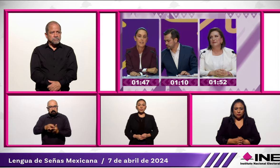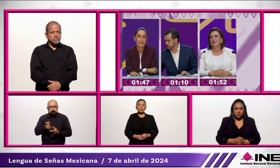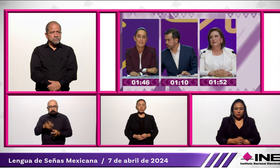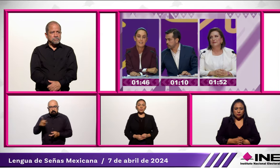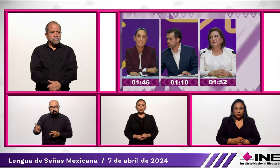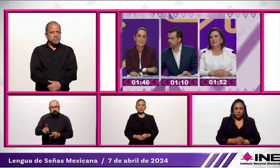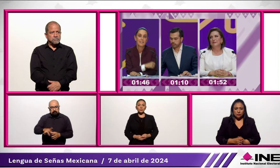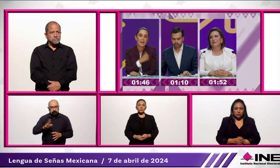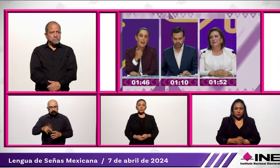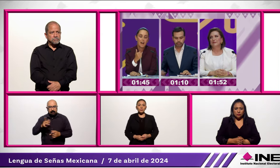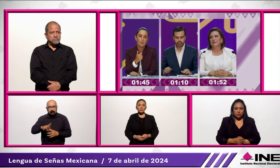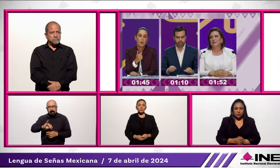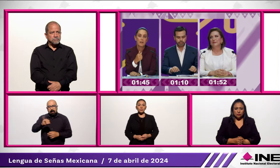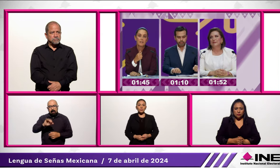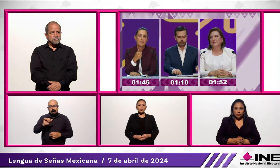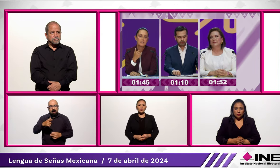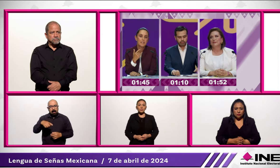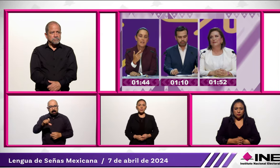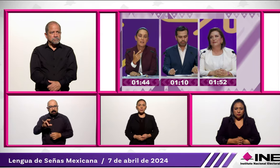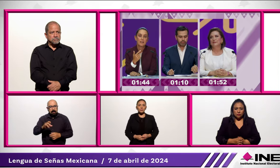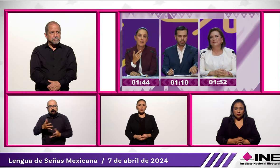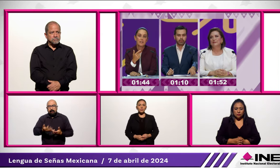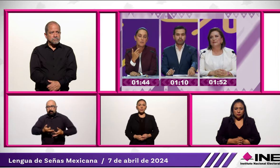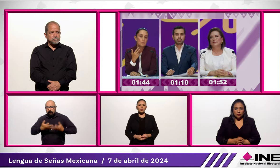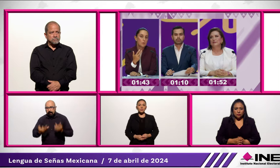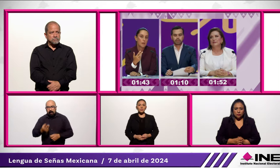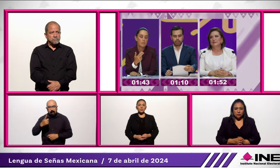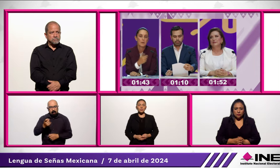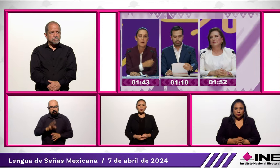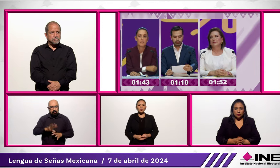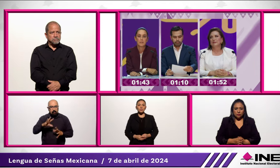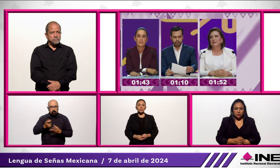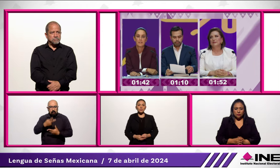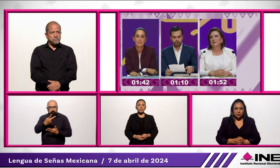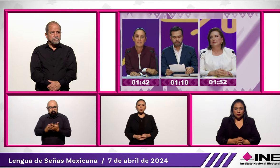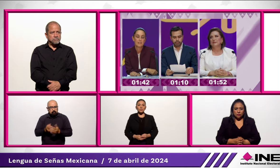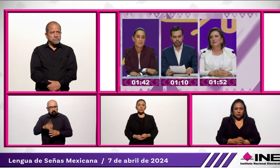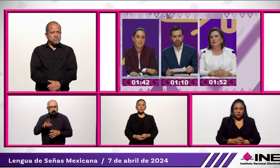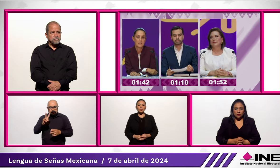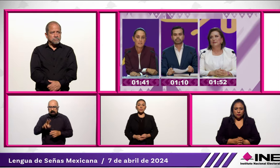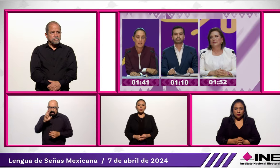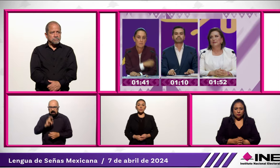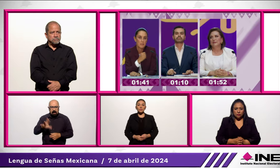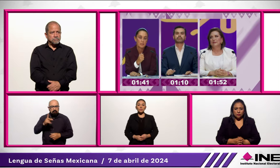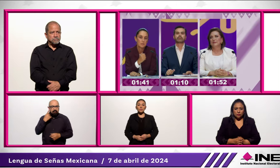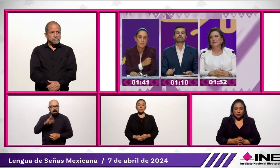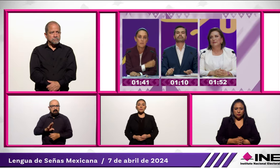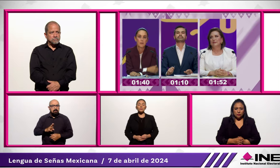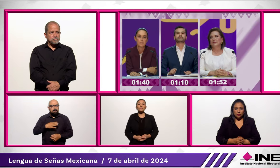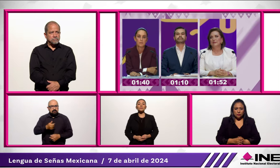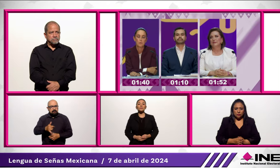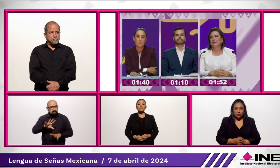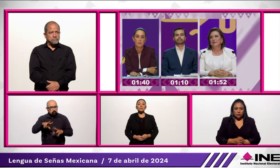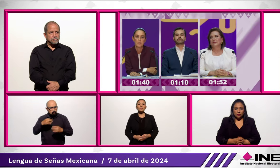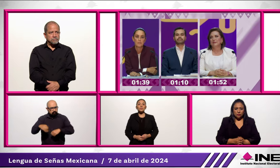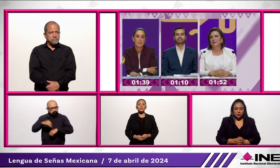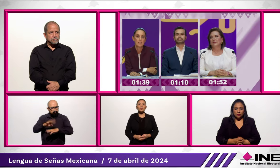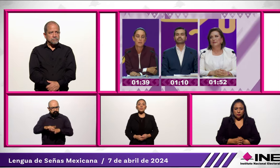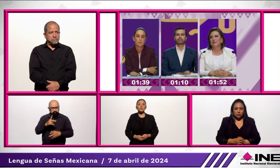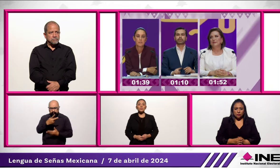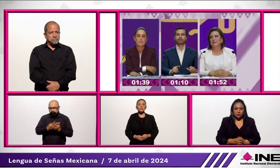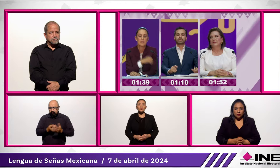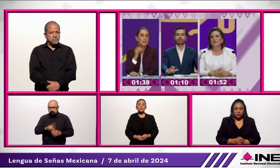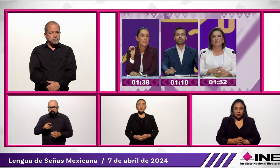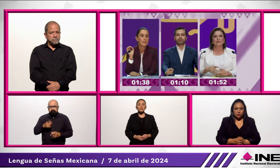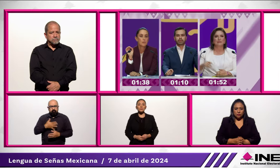yaqui agua, tierra y un programa realmente de bienestar. Van a continuar esos programas